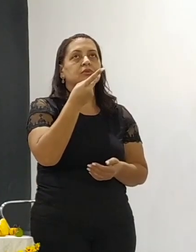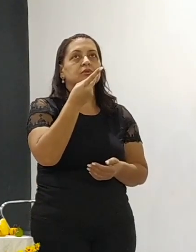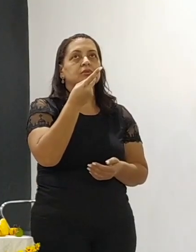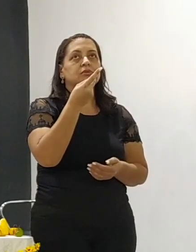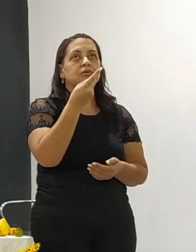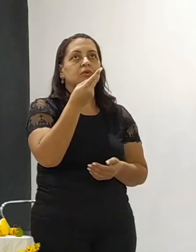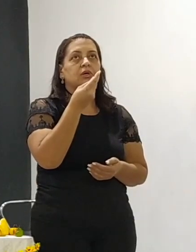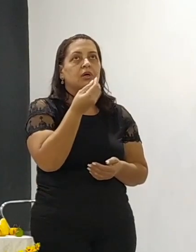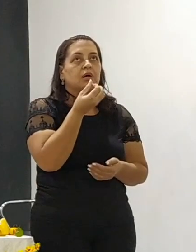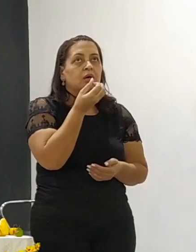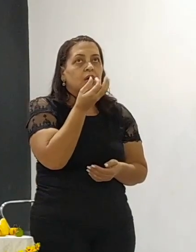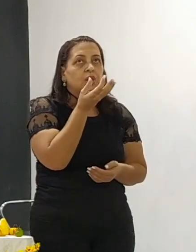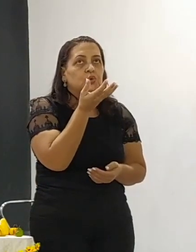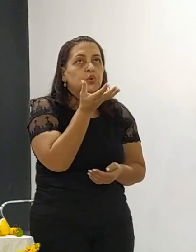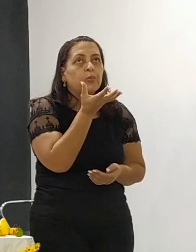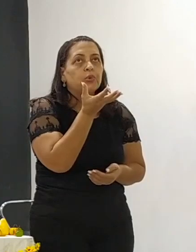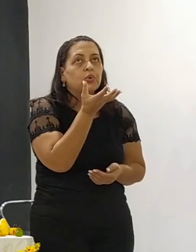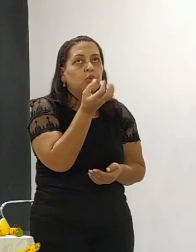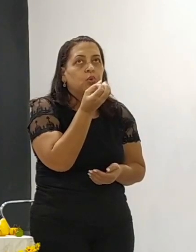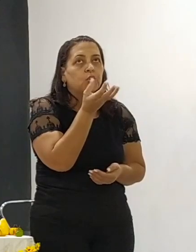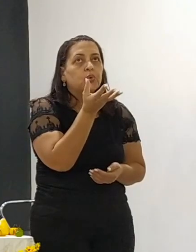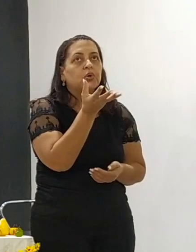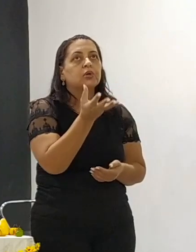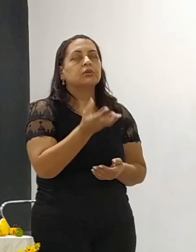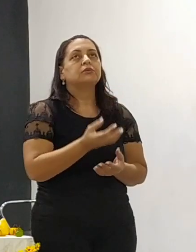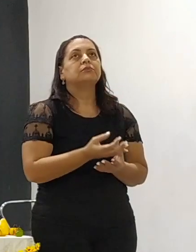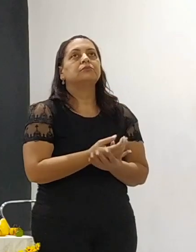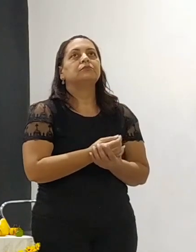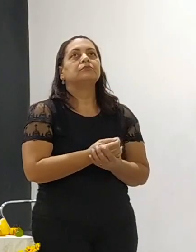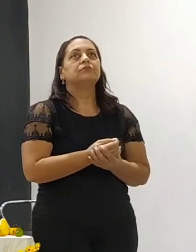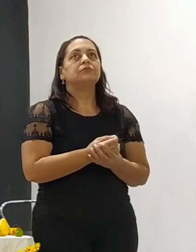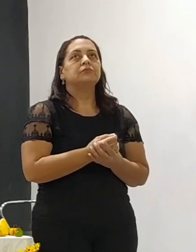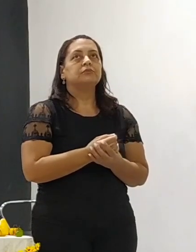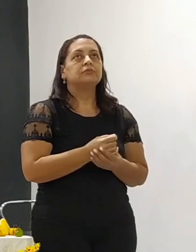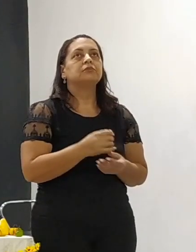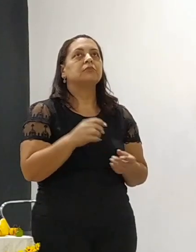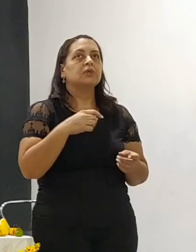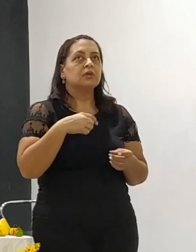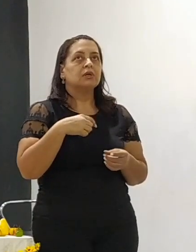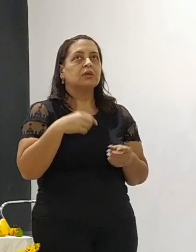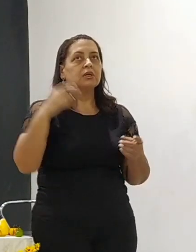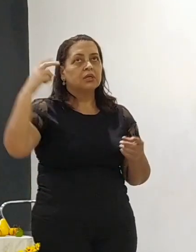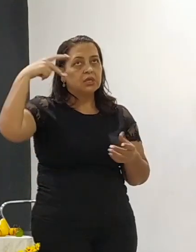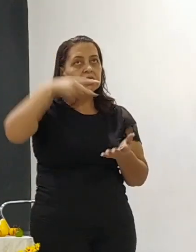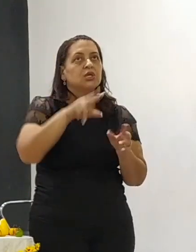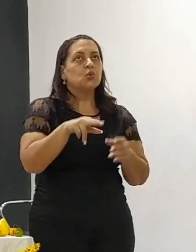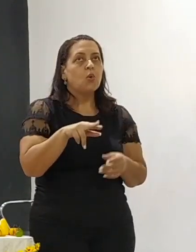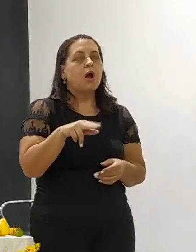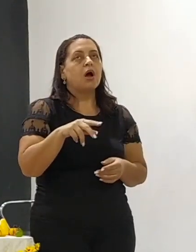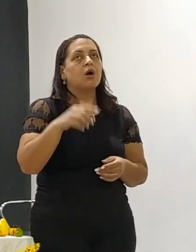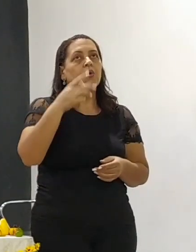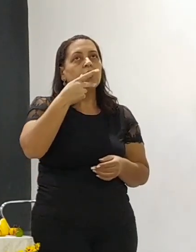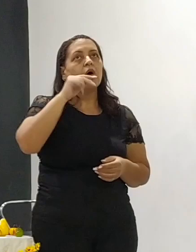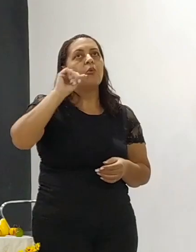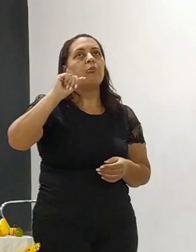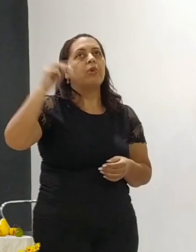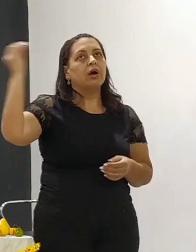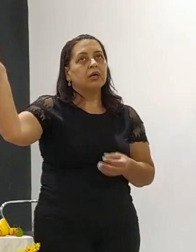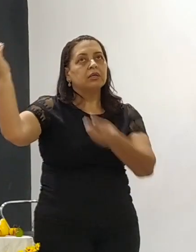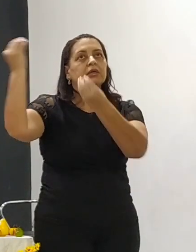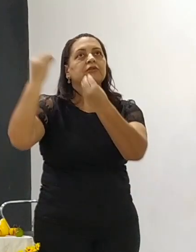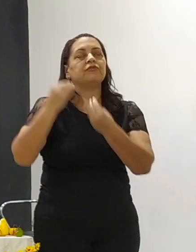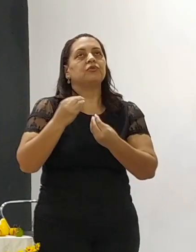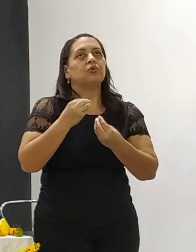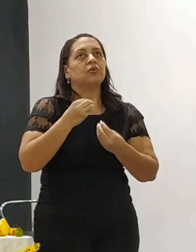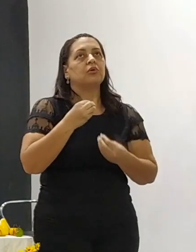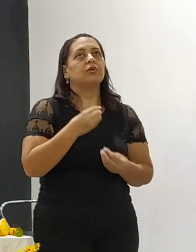discípulos, ele falou: eu vou enviar vocês da mesma forma que o Pai me enviou. Diz o texto